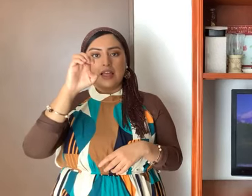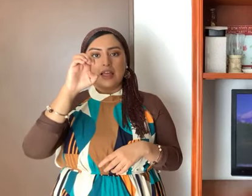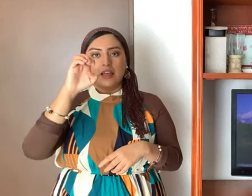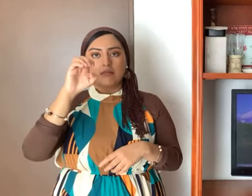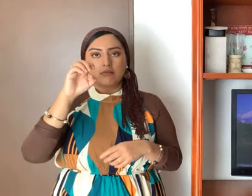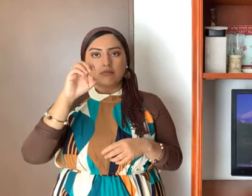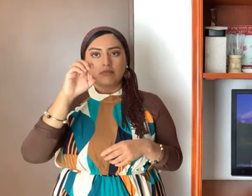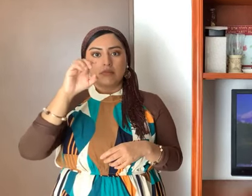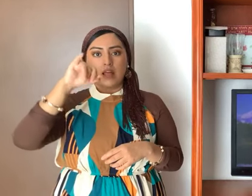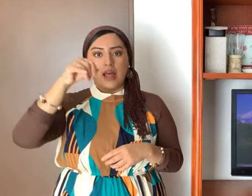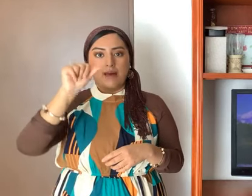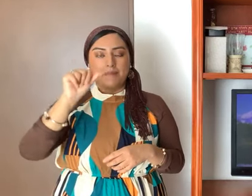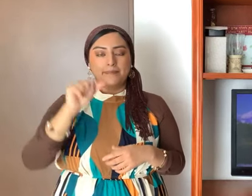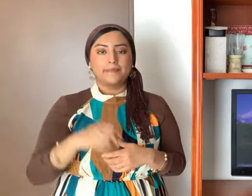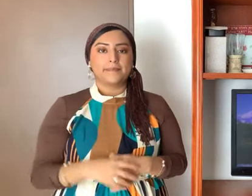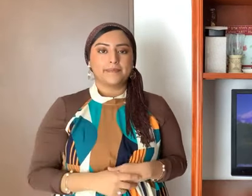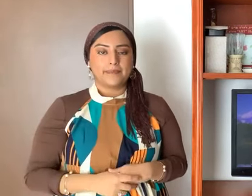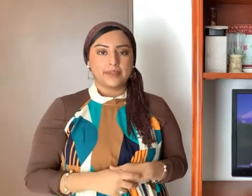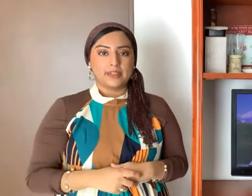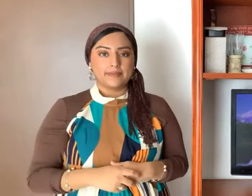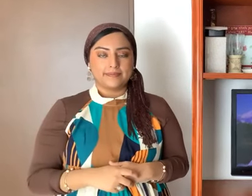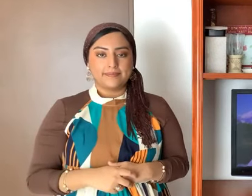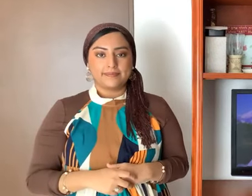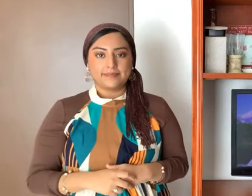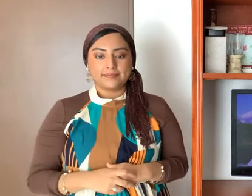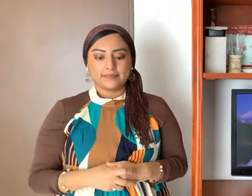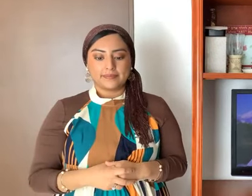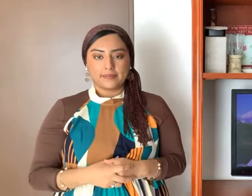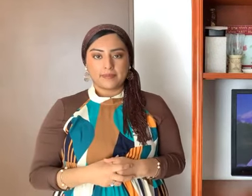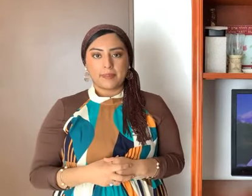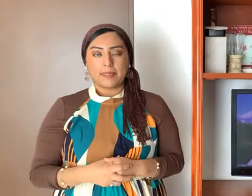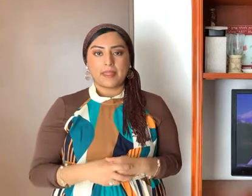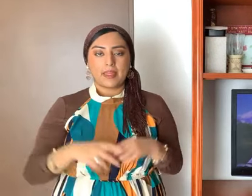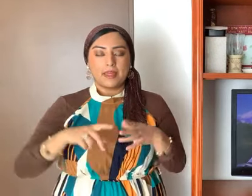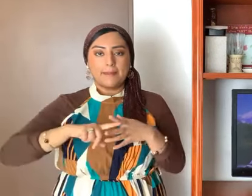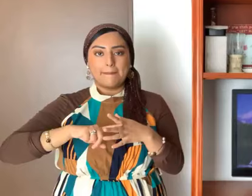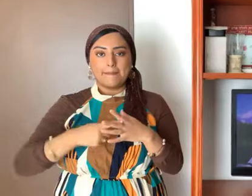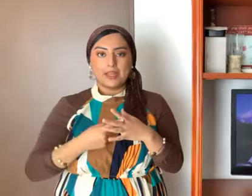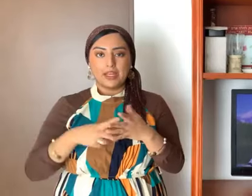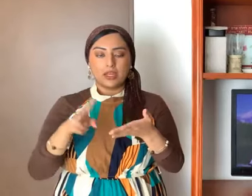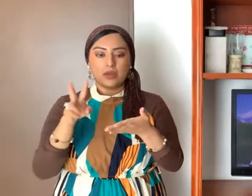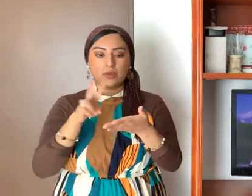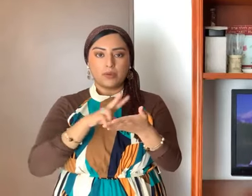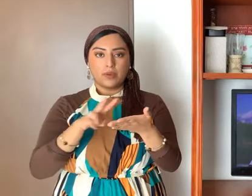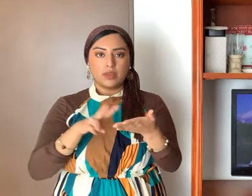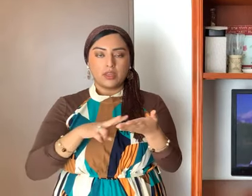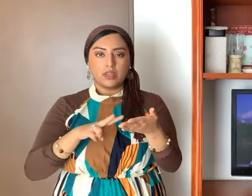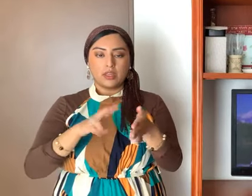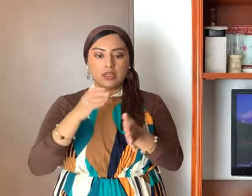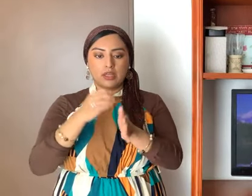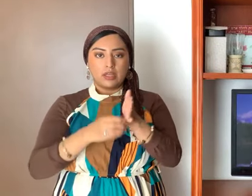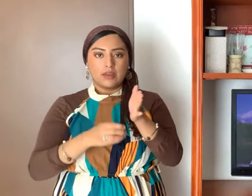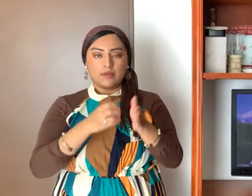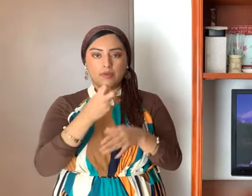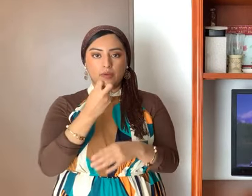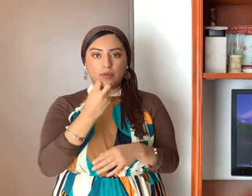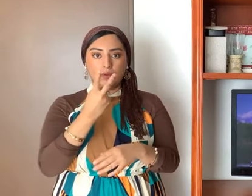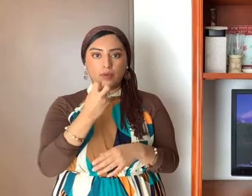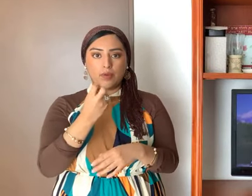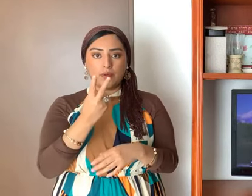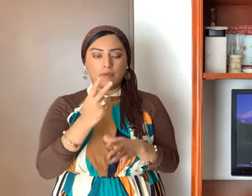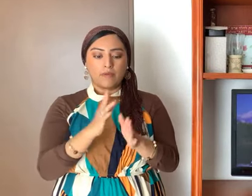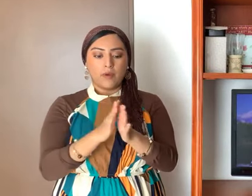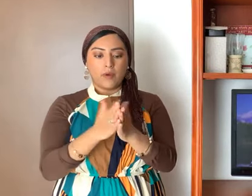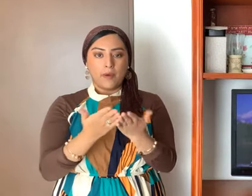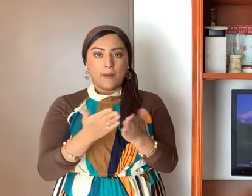Lecha. Aleluya. ¿Sí? Y vamos a empezar leyendo desde el capítulo 12. Abran